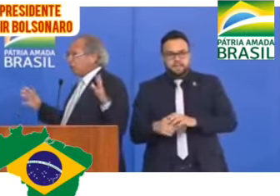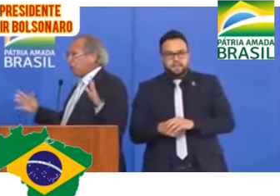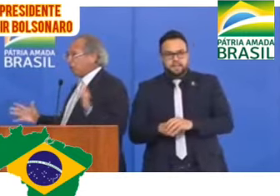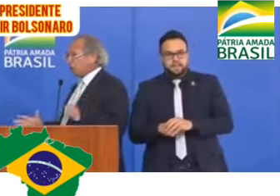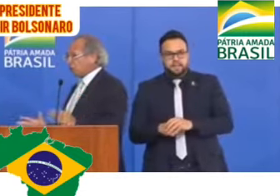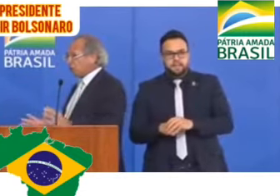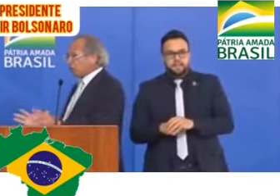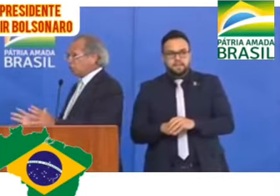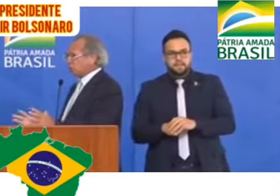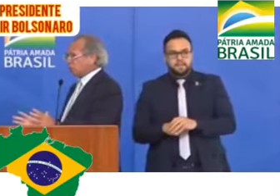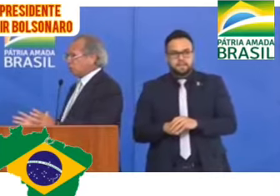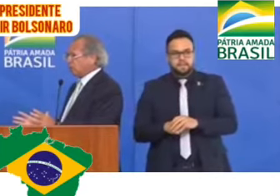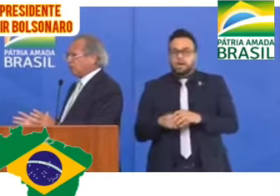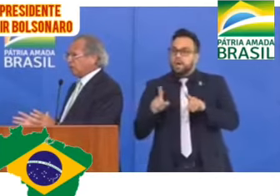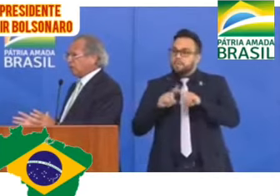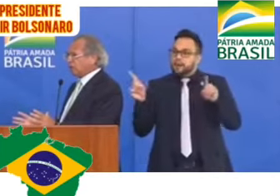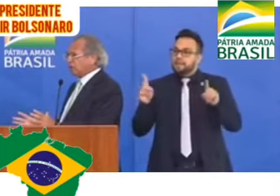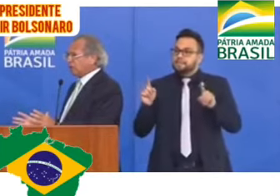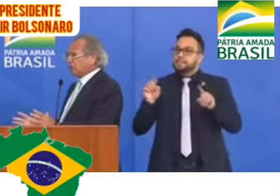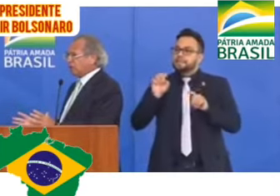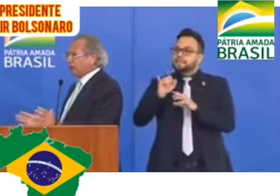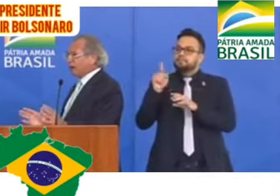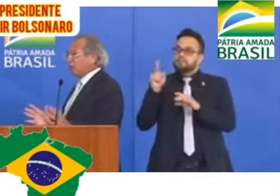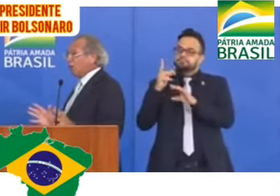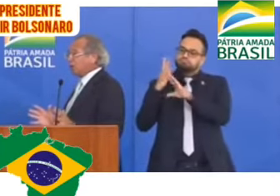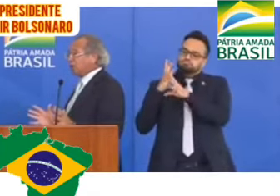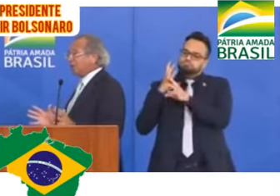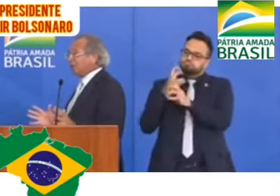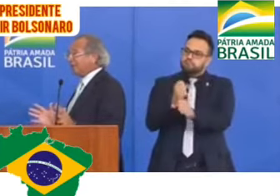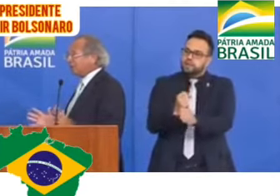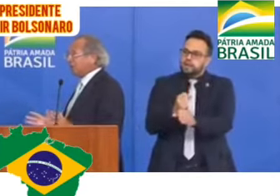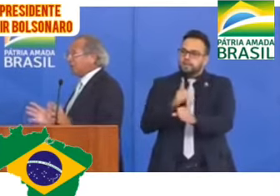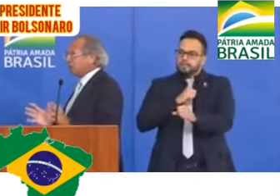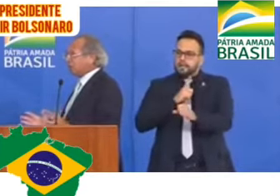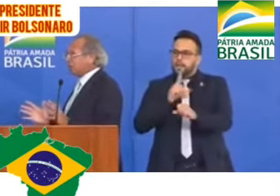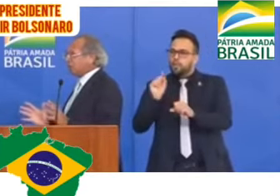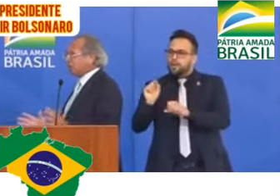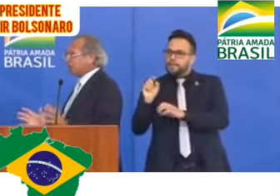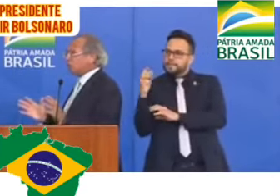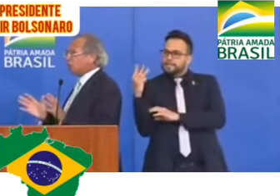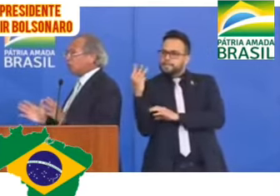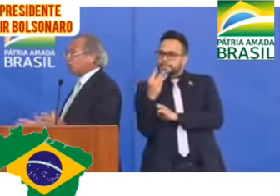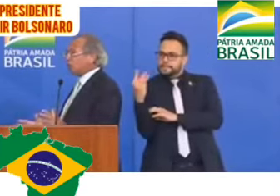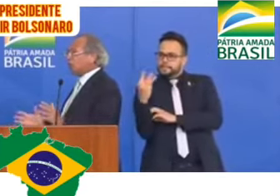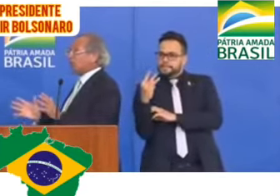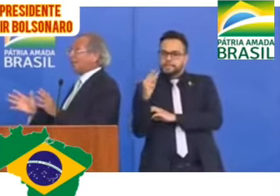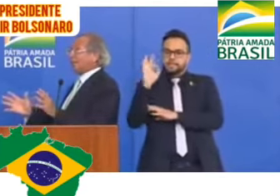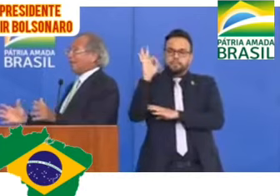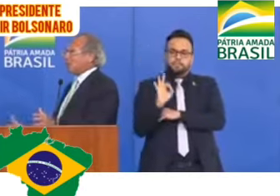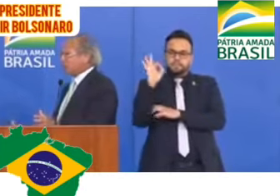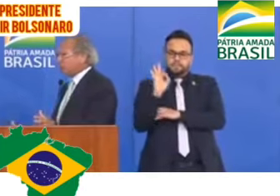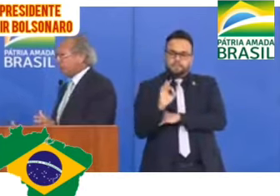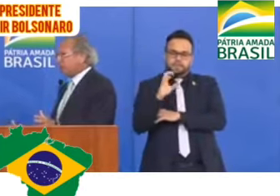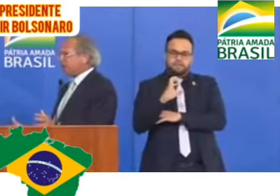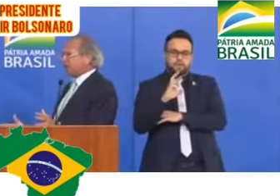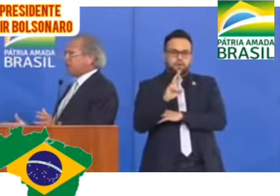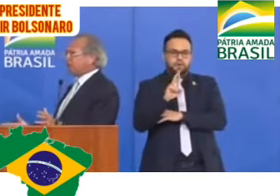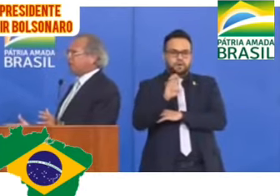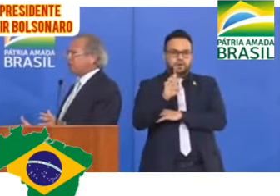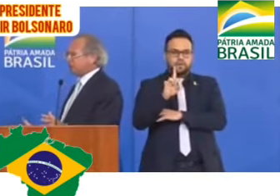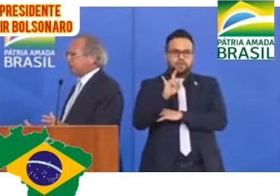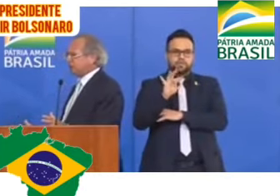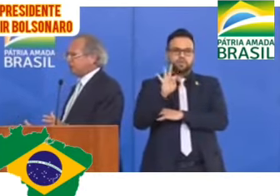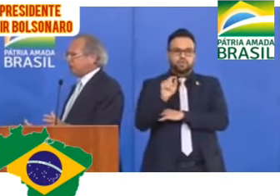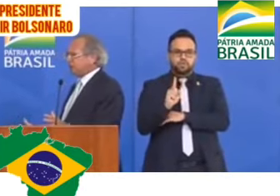Só que quando você bota isso tudo junto, tem uma onda de 33% do estoque de crédito para